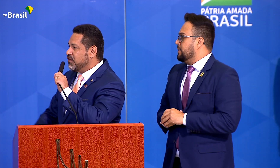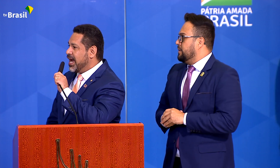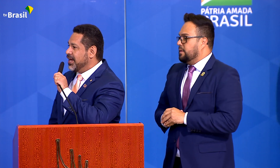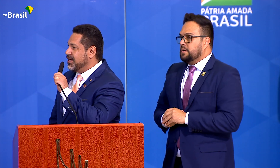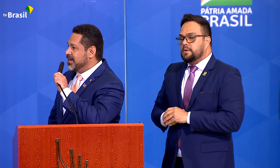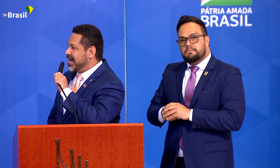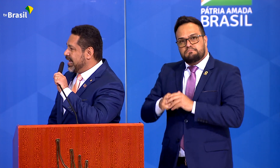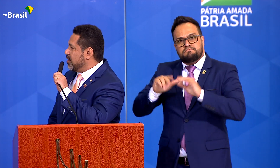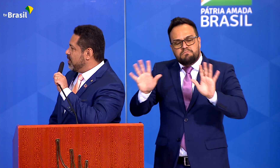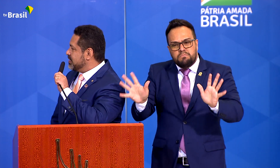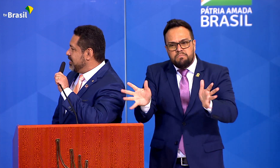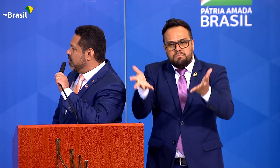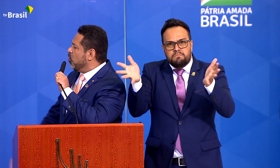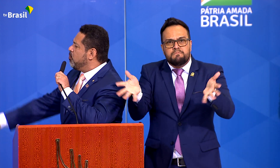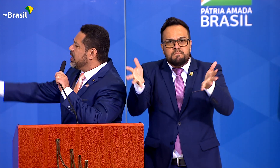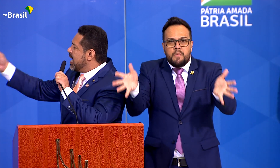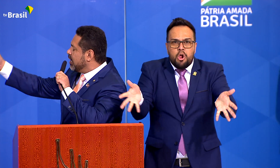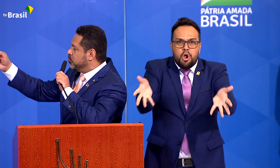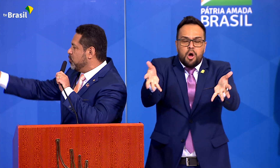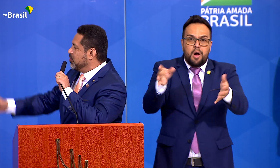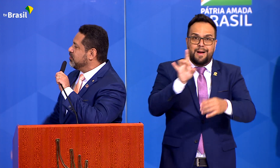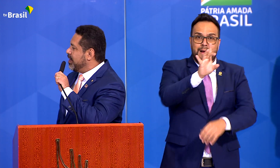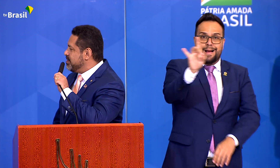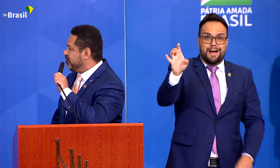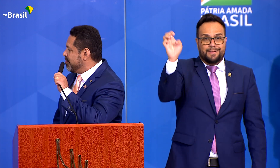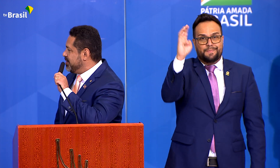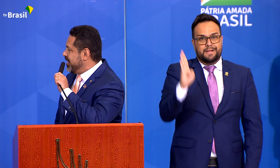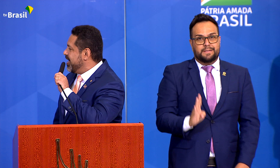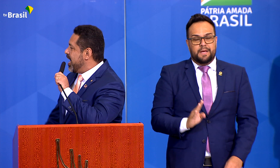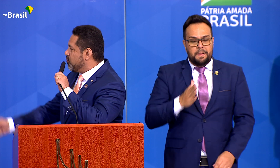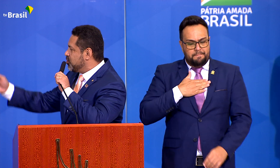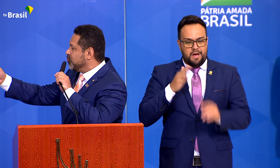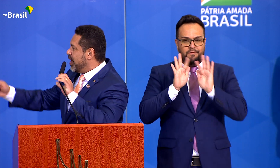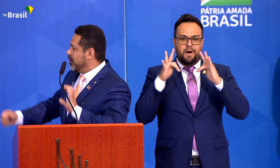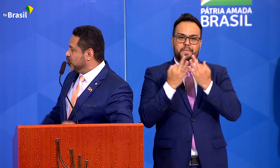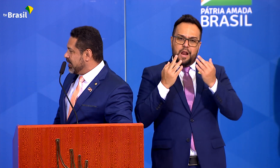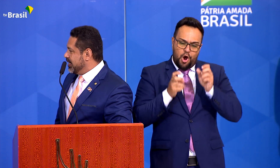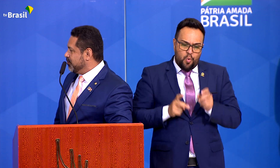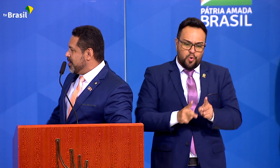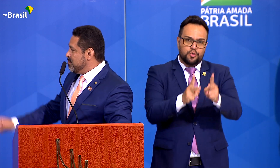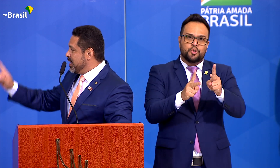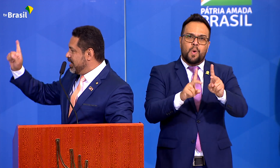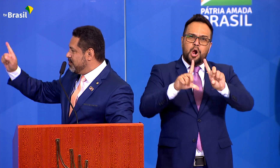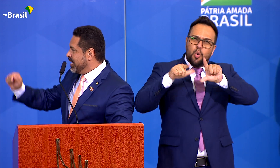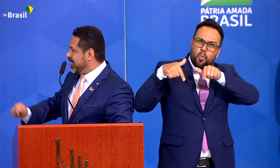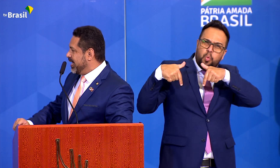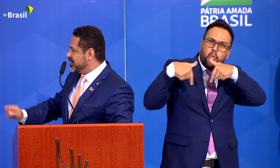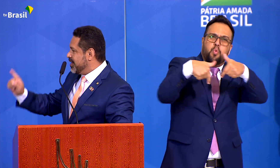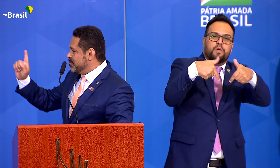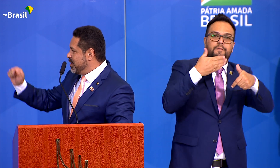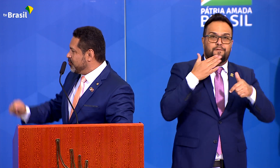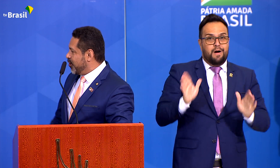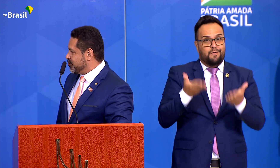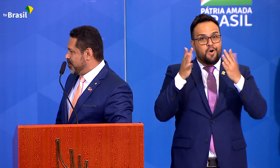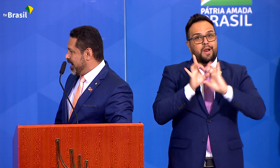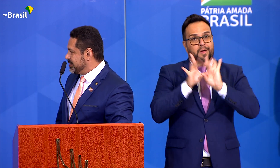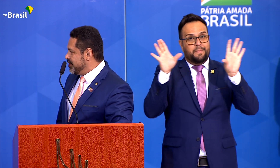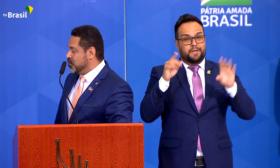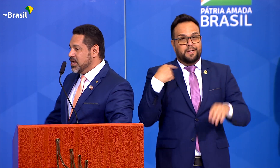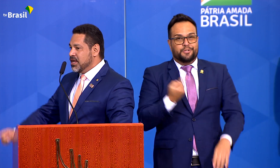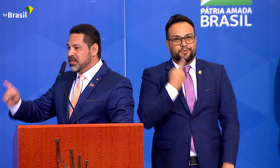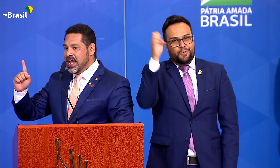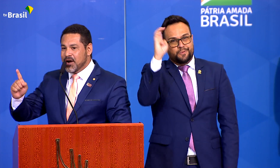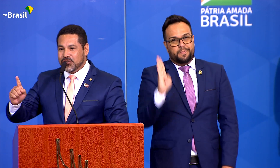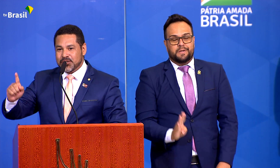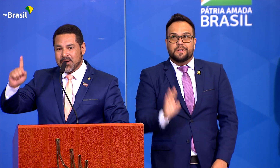por motivar cada brasileiro Obrigado por motivar minha família A continuar lutando a liberdade pelo